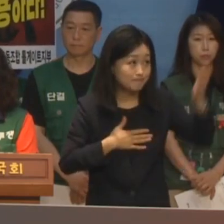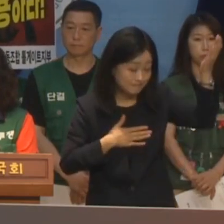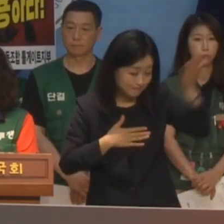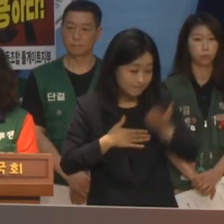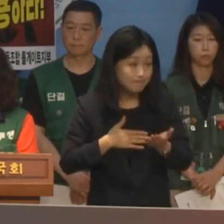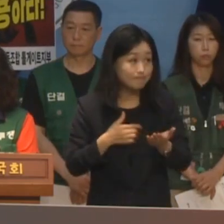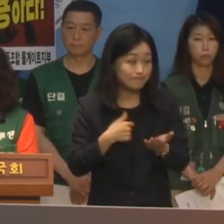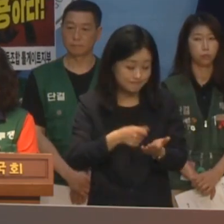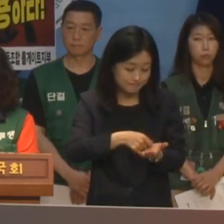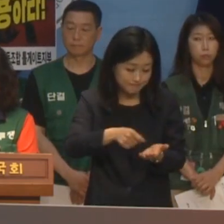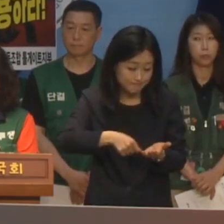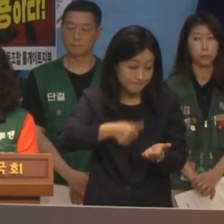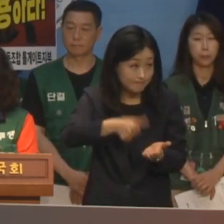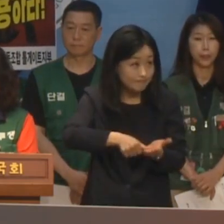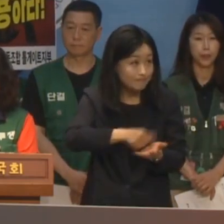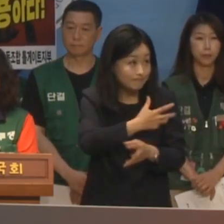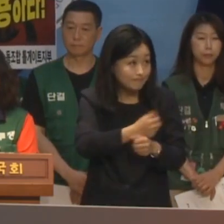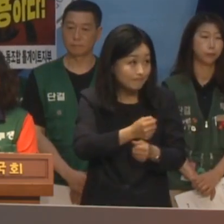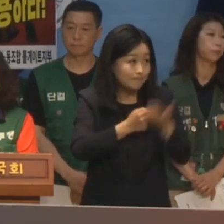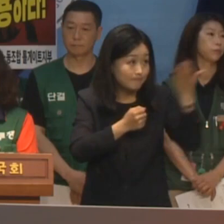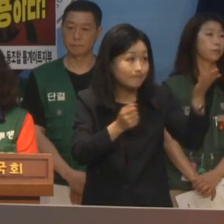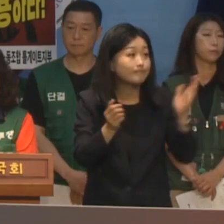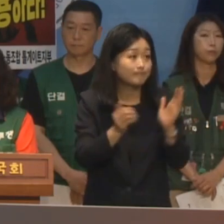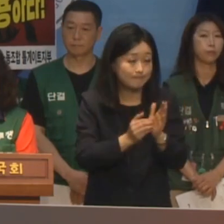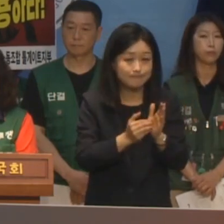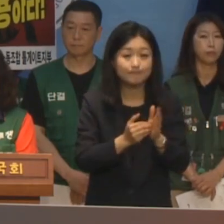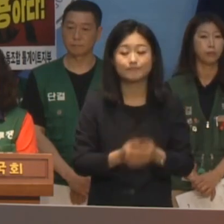저는 서명을 해야만 했습니다.